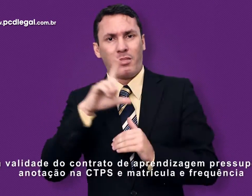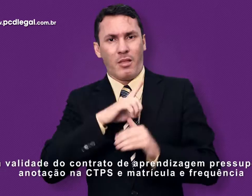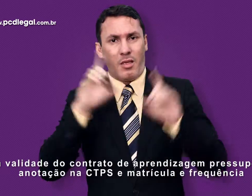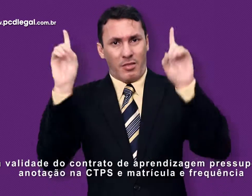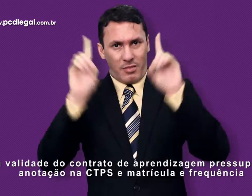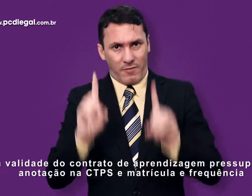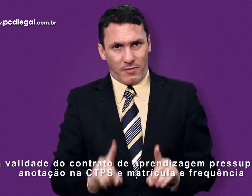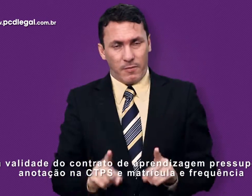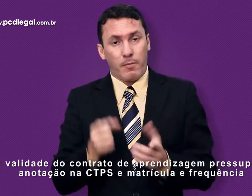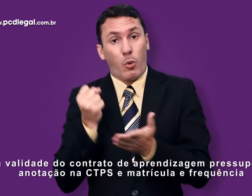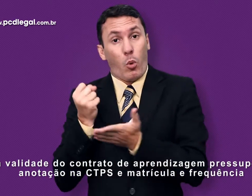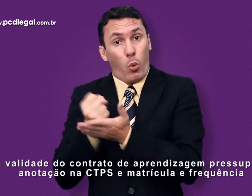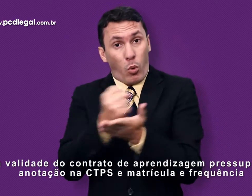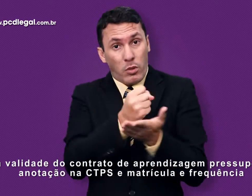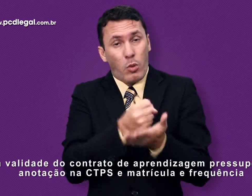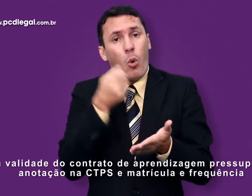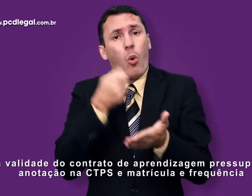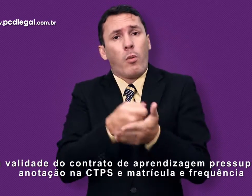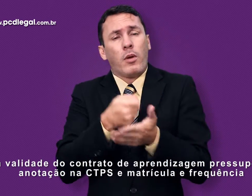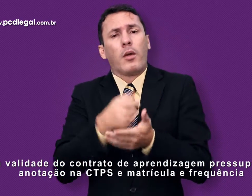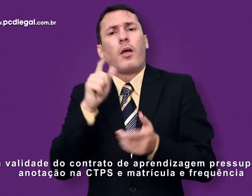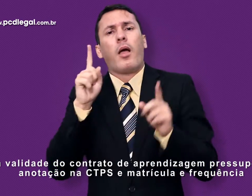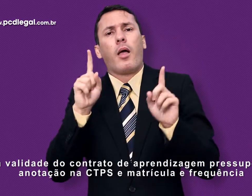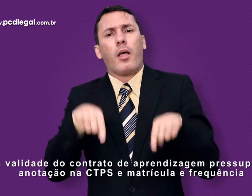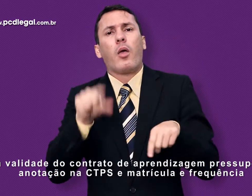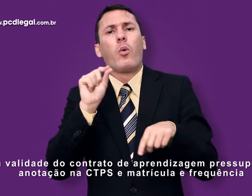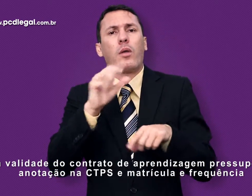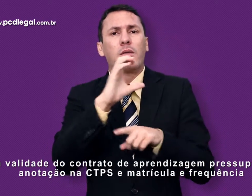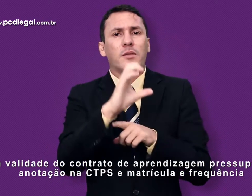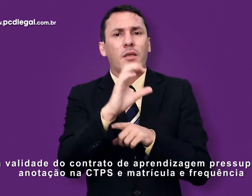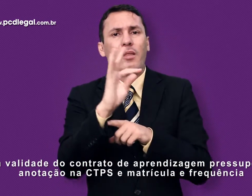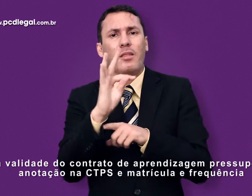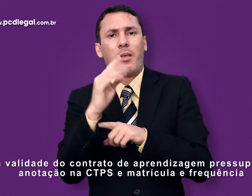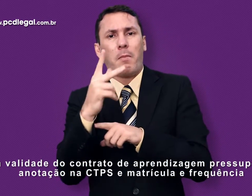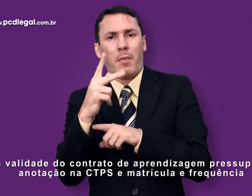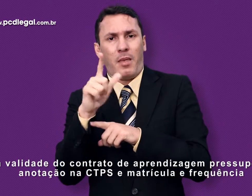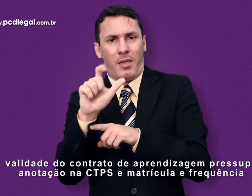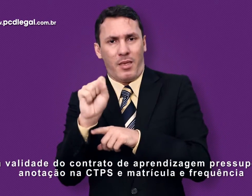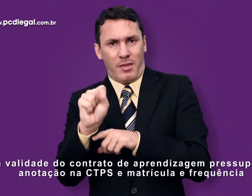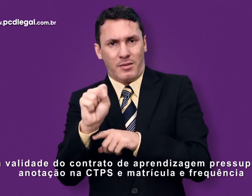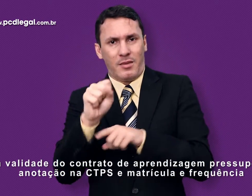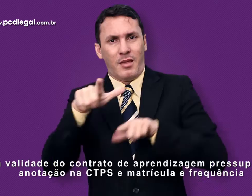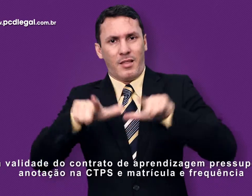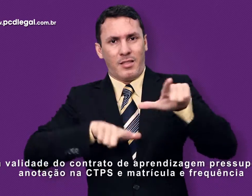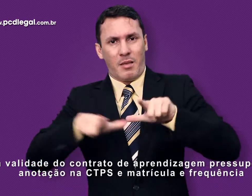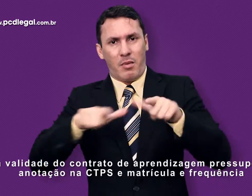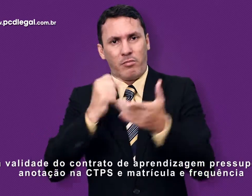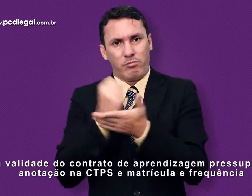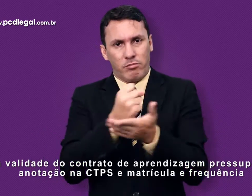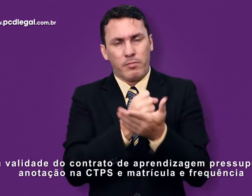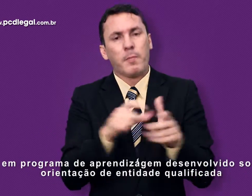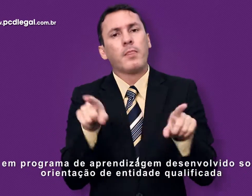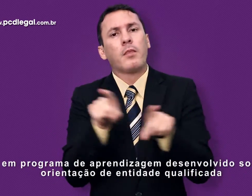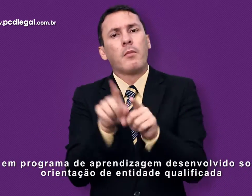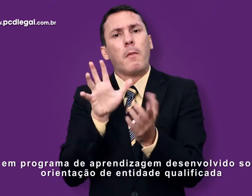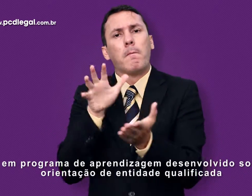a validade do contrato de aprendizagem pressupõe anotação na CTPS e matrícula e frequência em programa